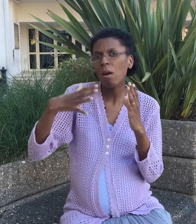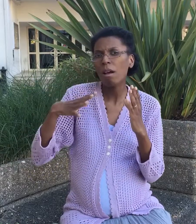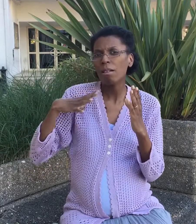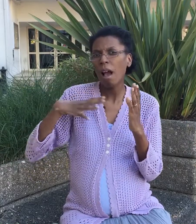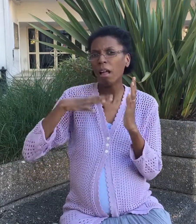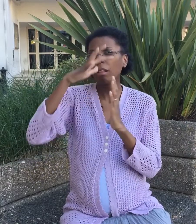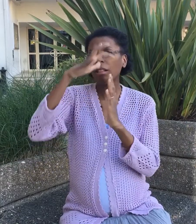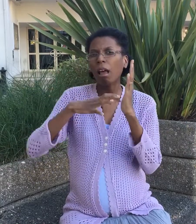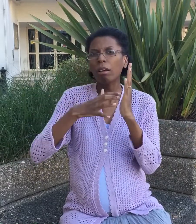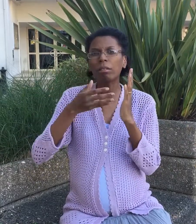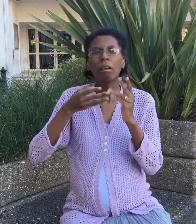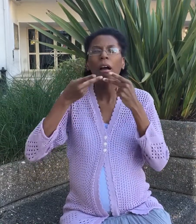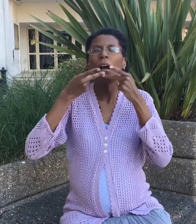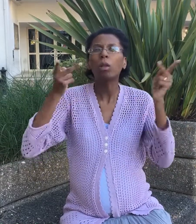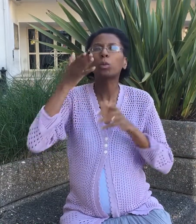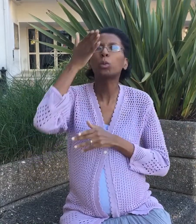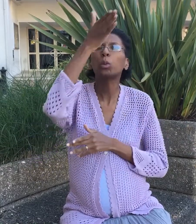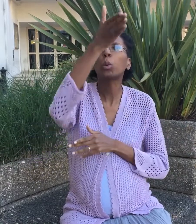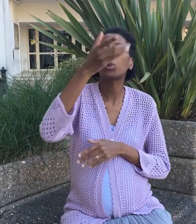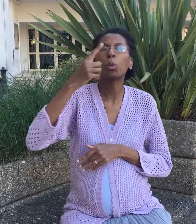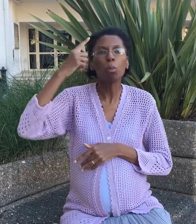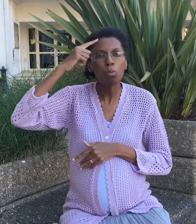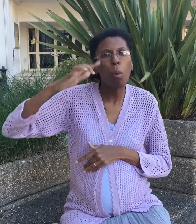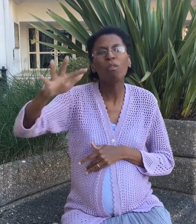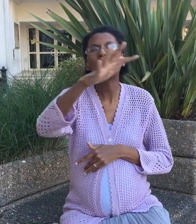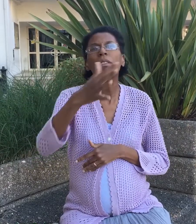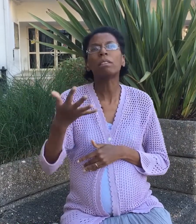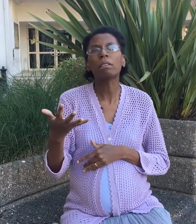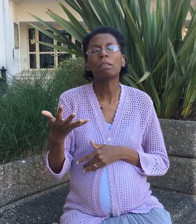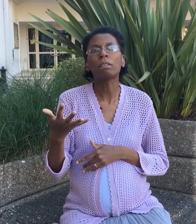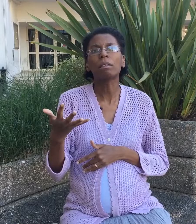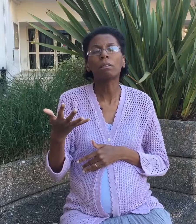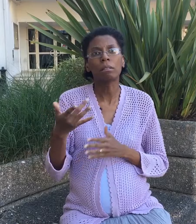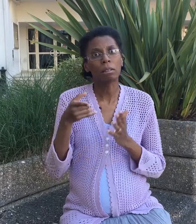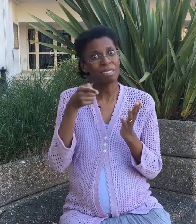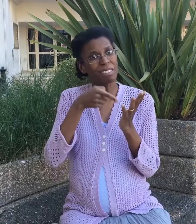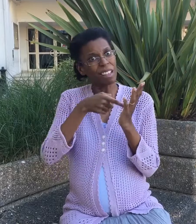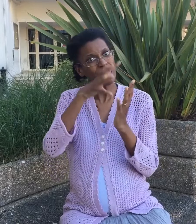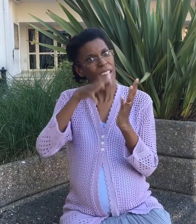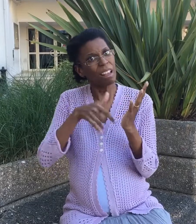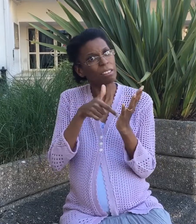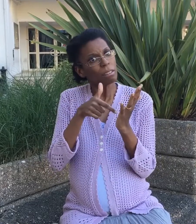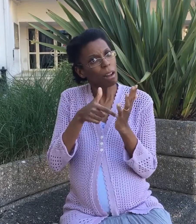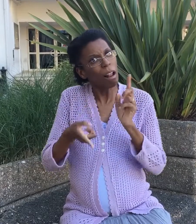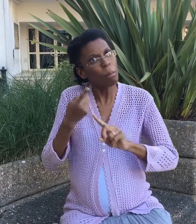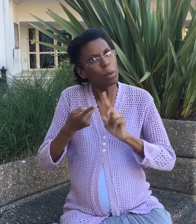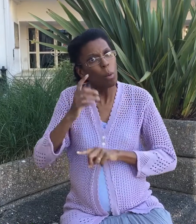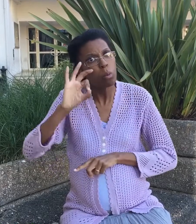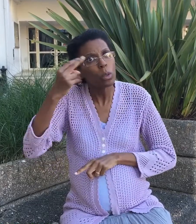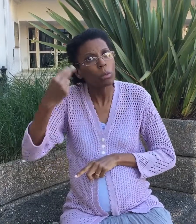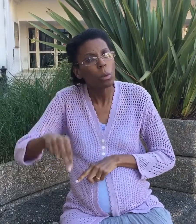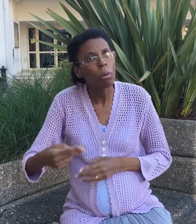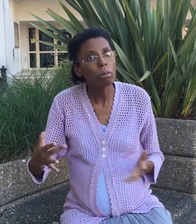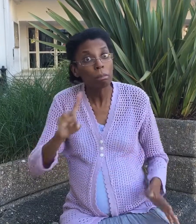et tout particulièrement au volet prophétique que contient la parole de Dieu?